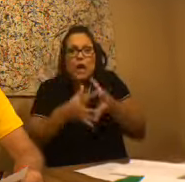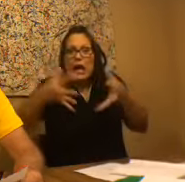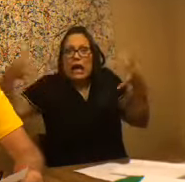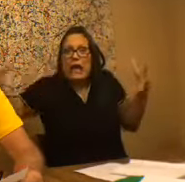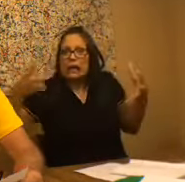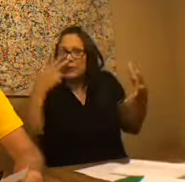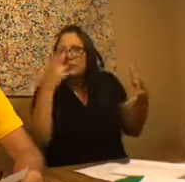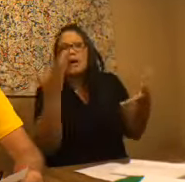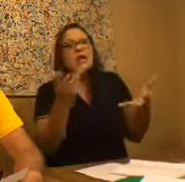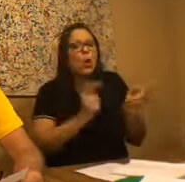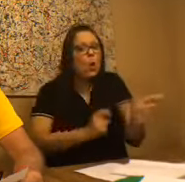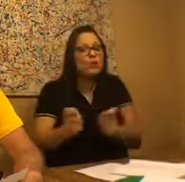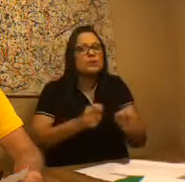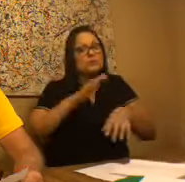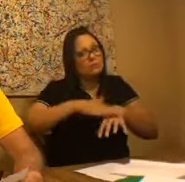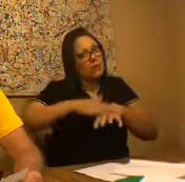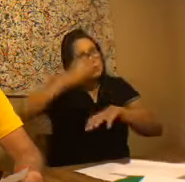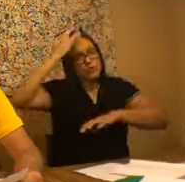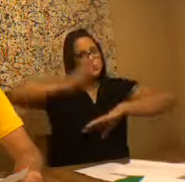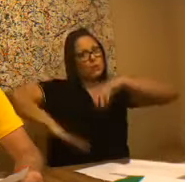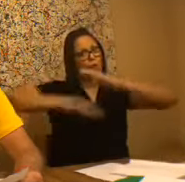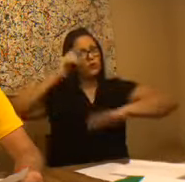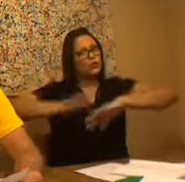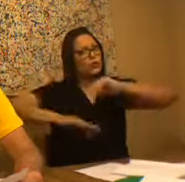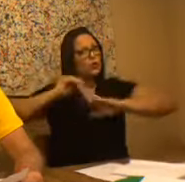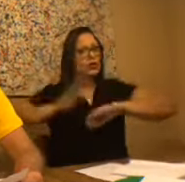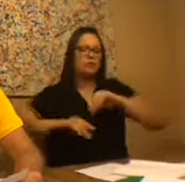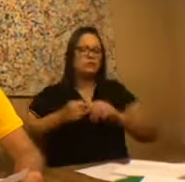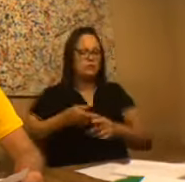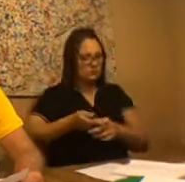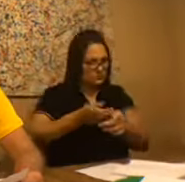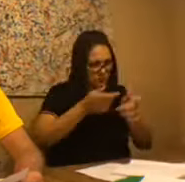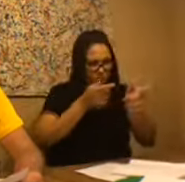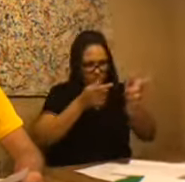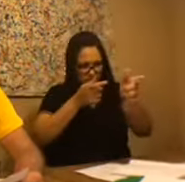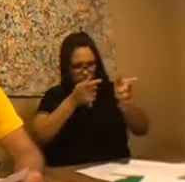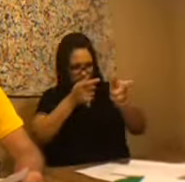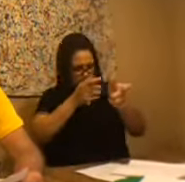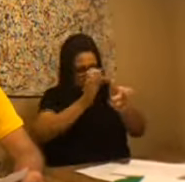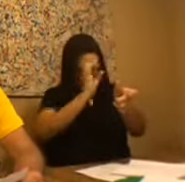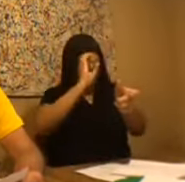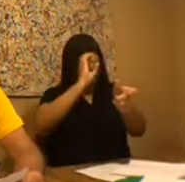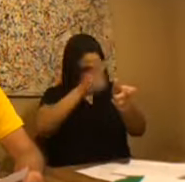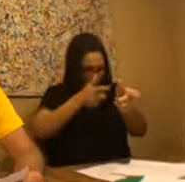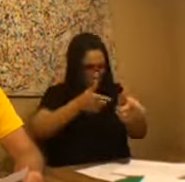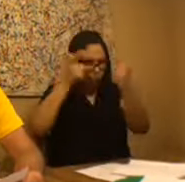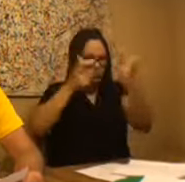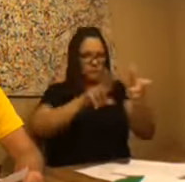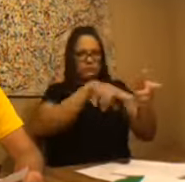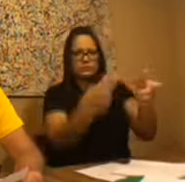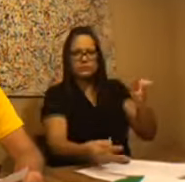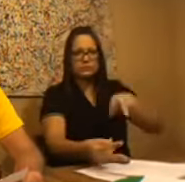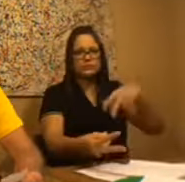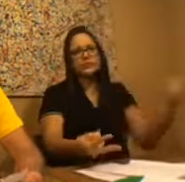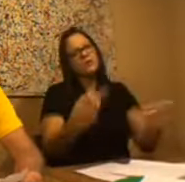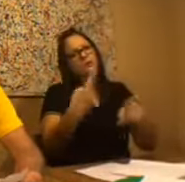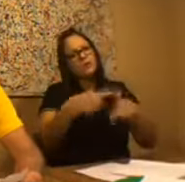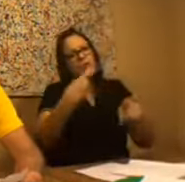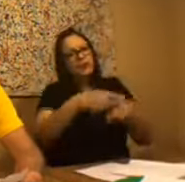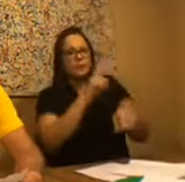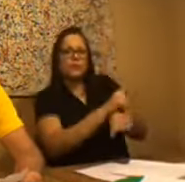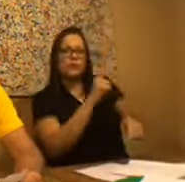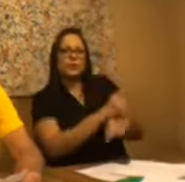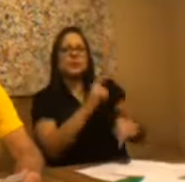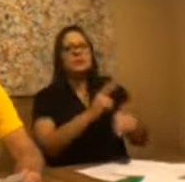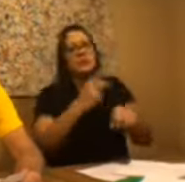dele o único exclusivamente os caçadores não foram os caçadores isso aí vai acabar deságua no pra todo mundo que o preço do alimento vai